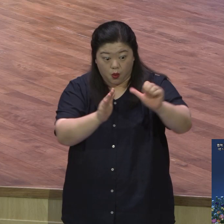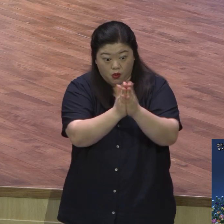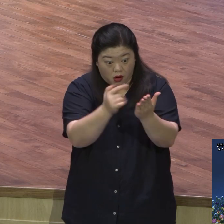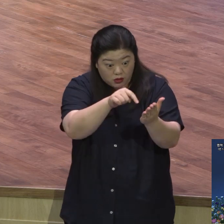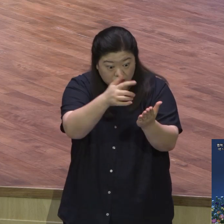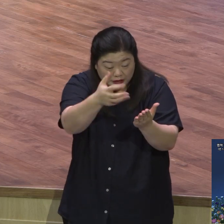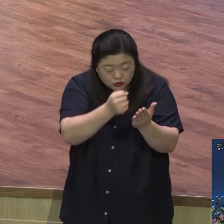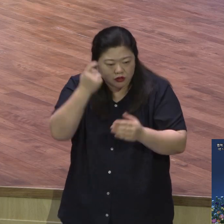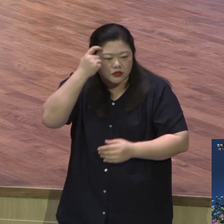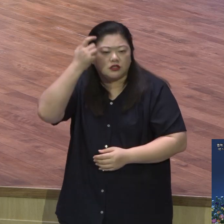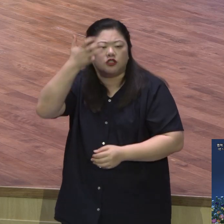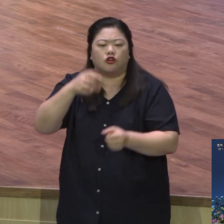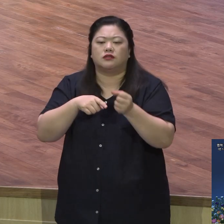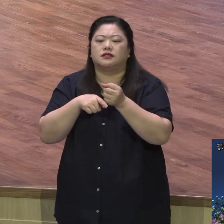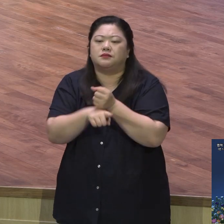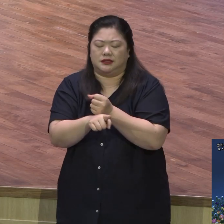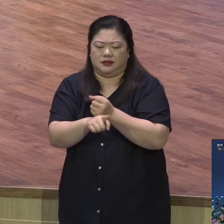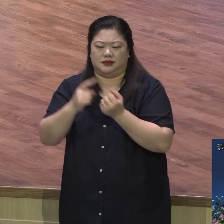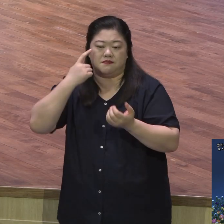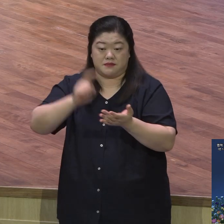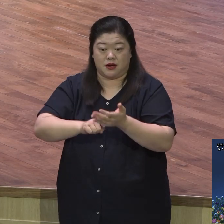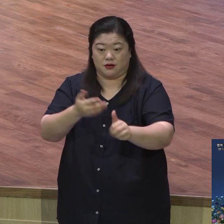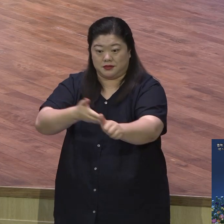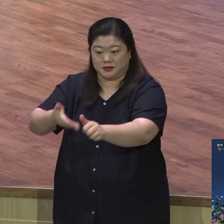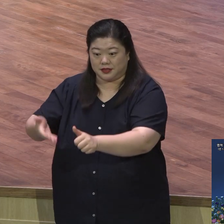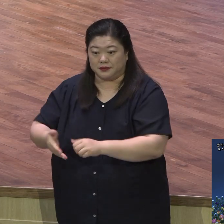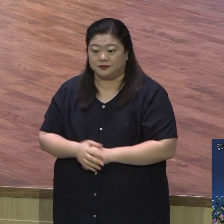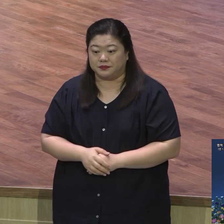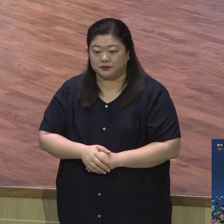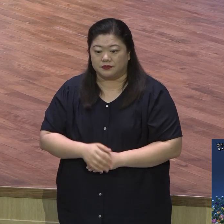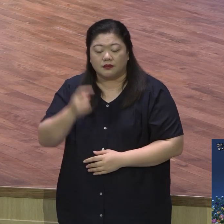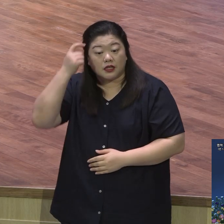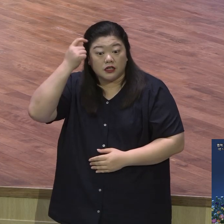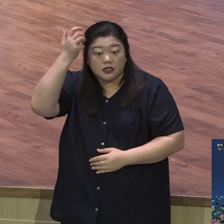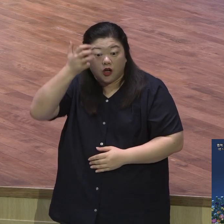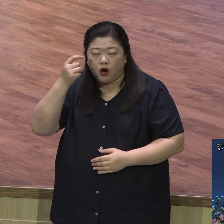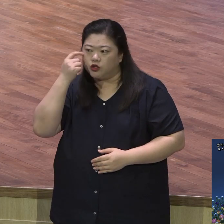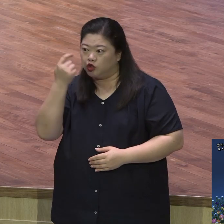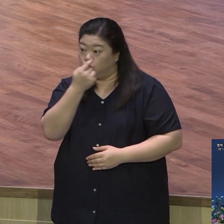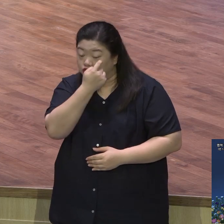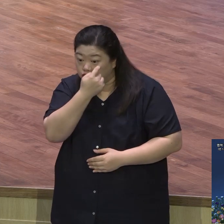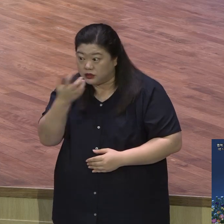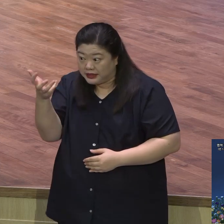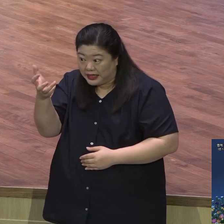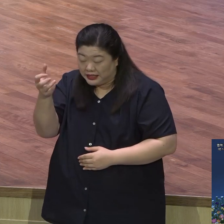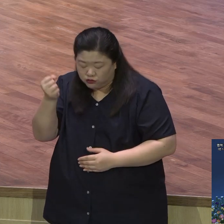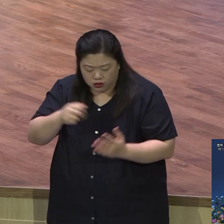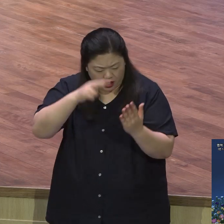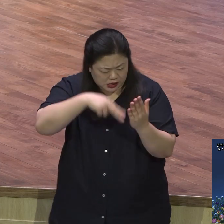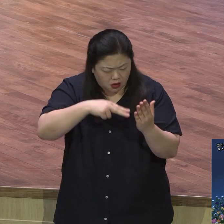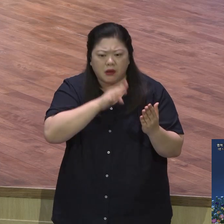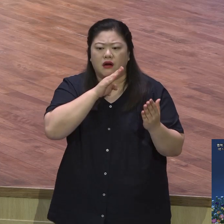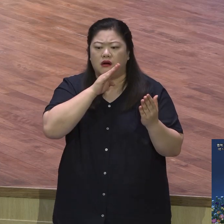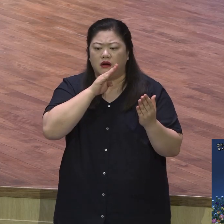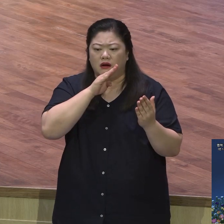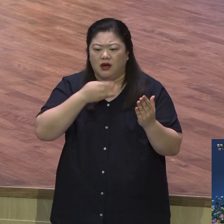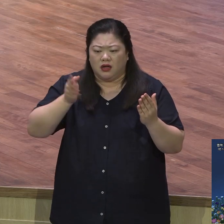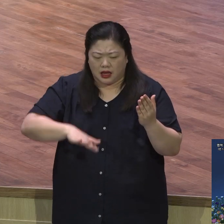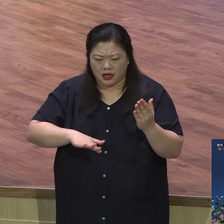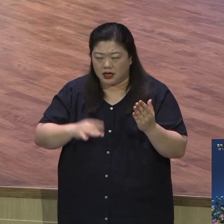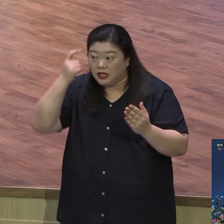바랍니다. 영적으로 듣고 영적으로 보고 영적으로 해서야지 내 지식으로, 내 감정으로, 내 생각으로 그건